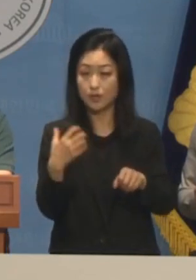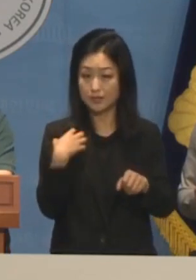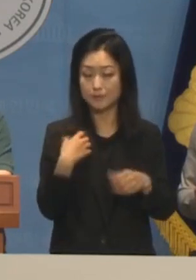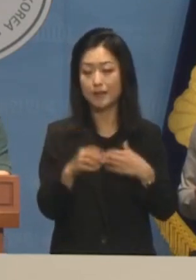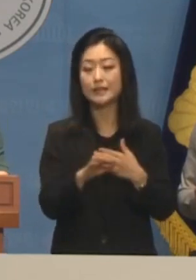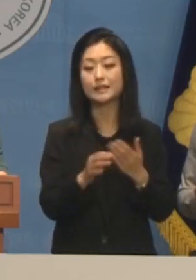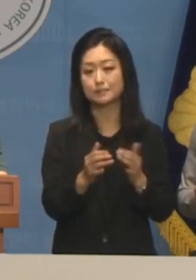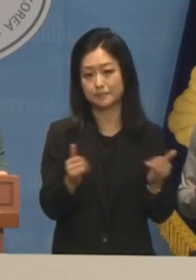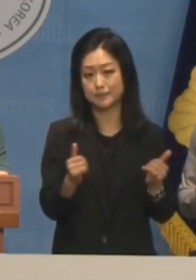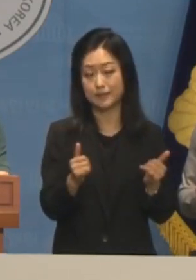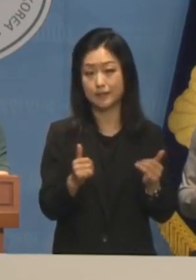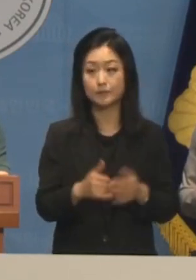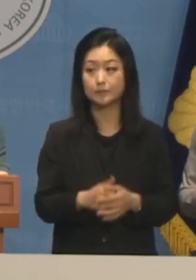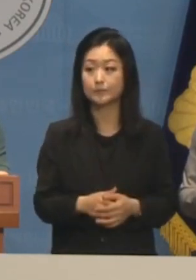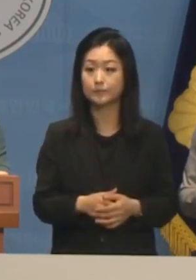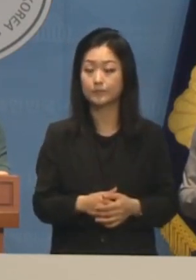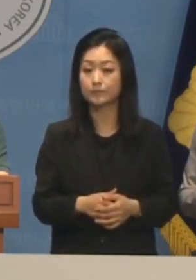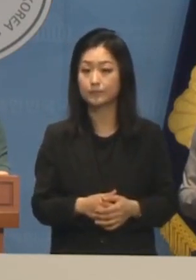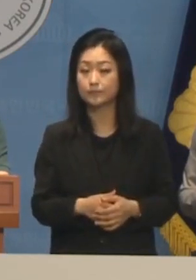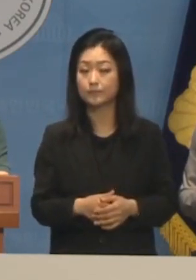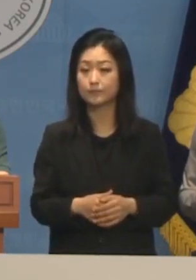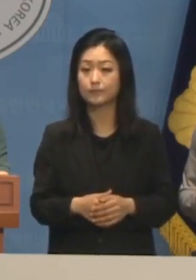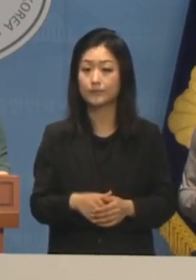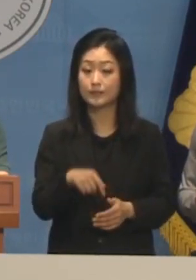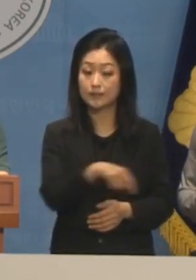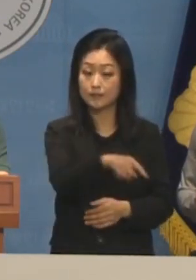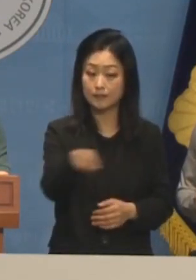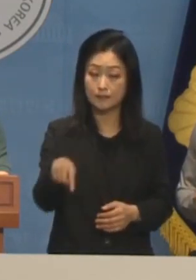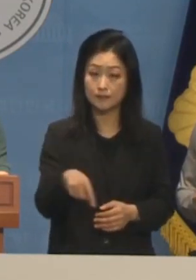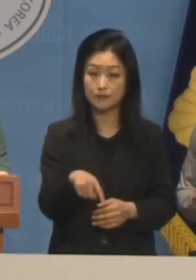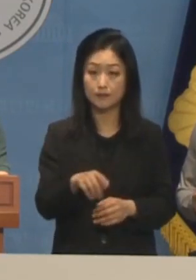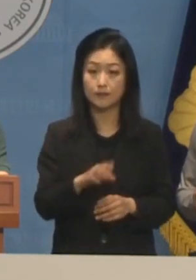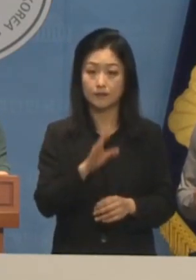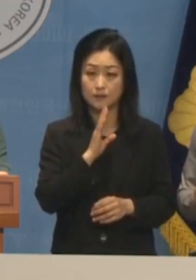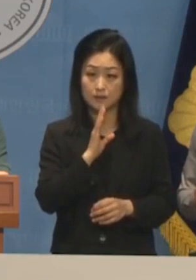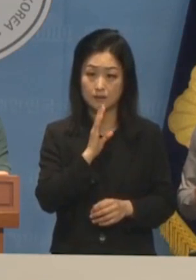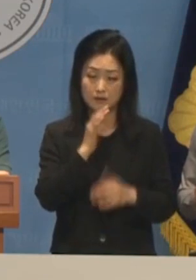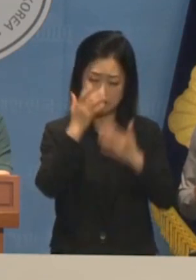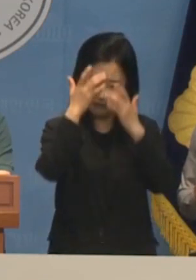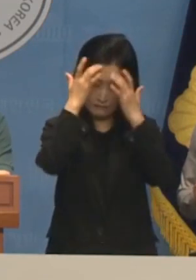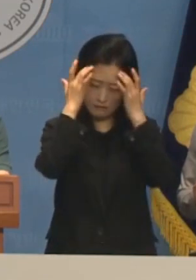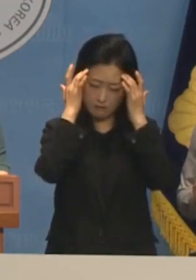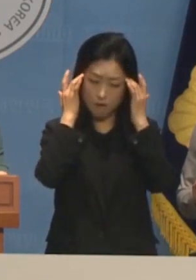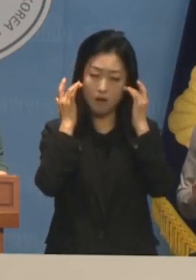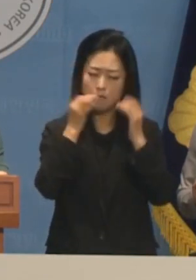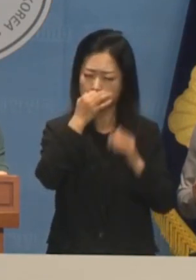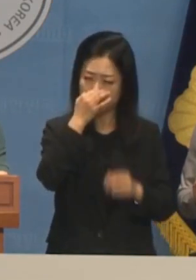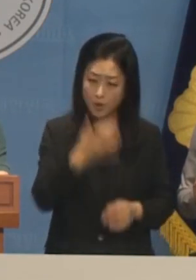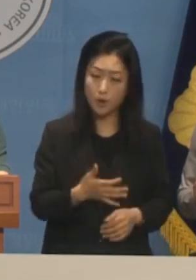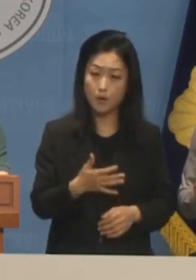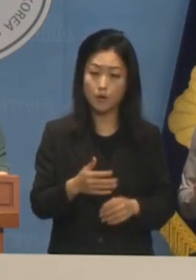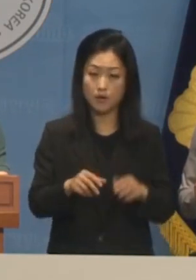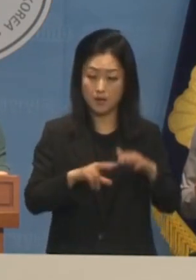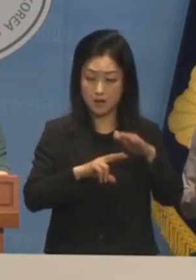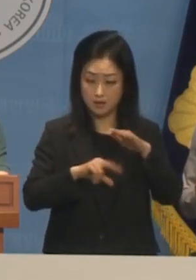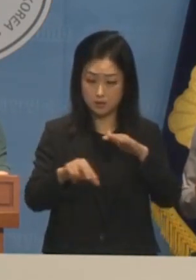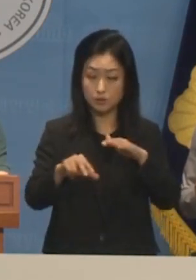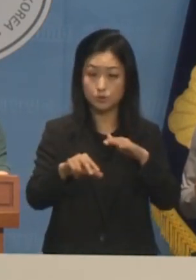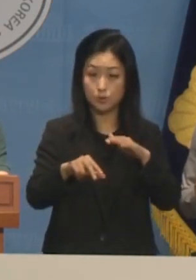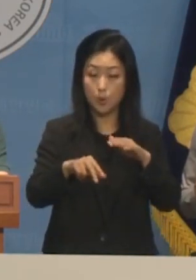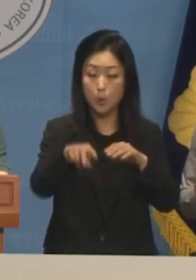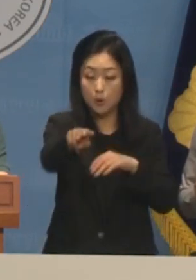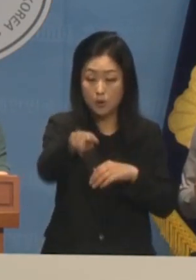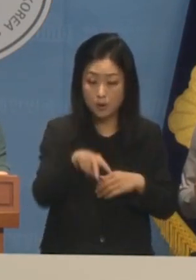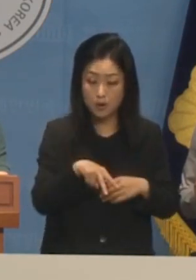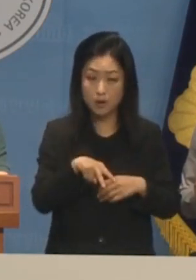있습니다. 올여름 철도 공무직한테는 정말로 불구덩이에 근무하는 심정이었습니다. 선로 주변은 60도가 넘어